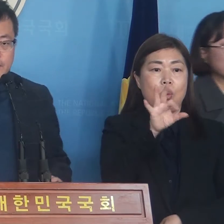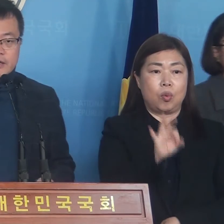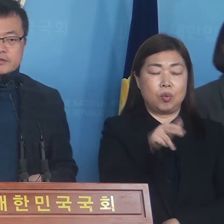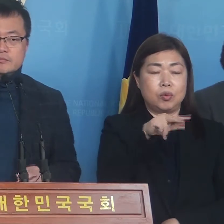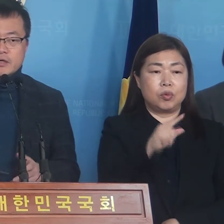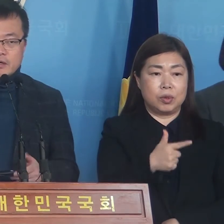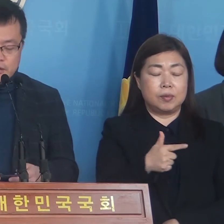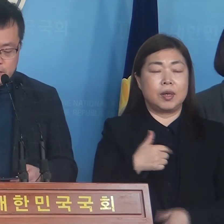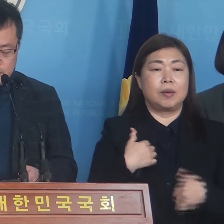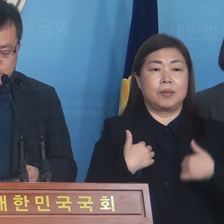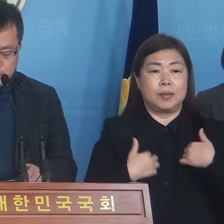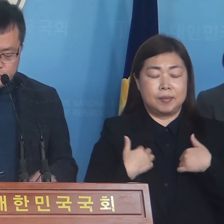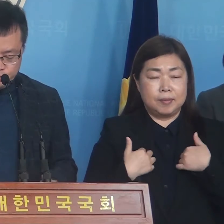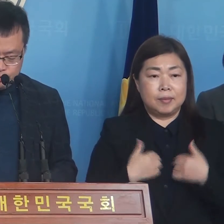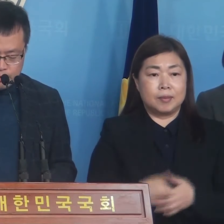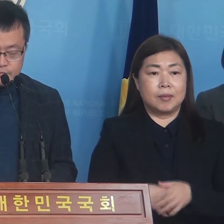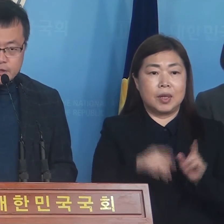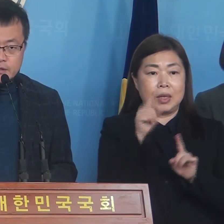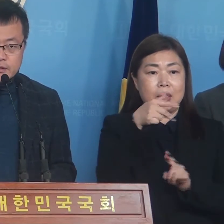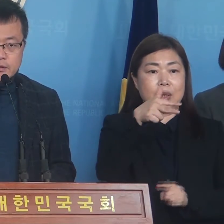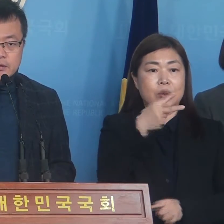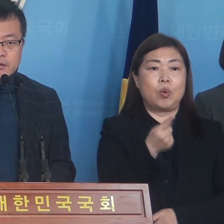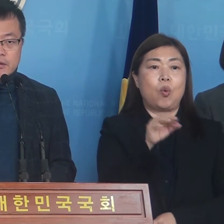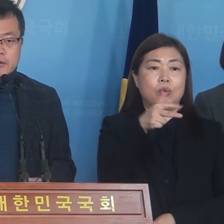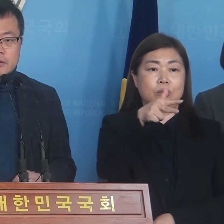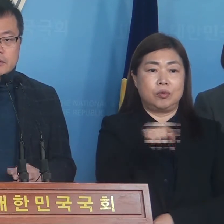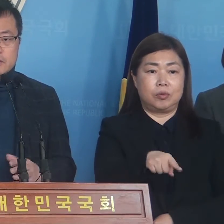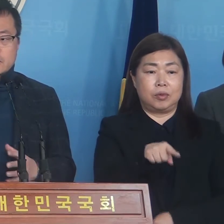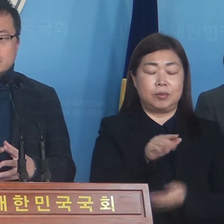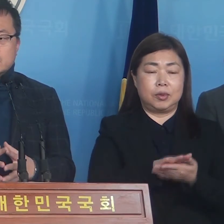예, 반갑습니다. 이동주라고 합니다.